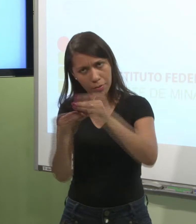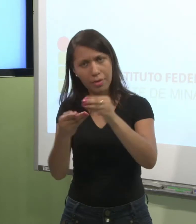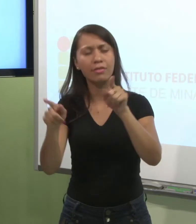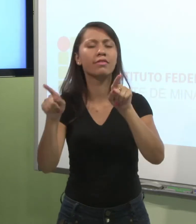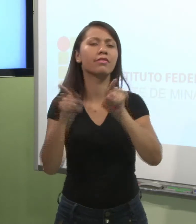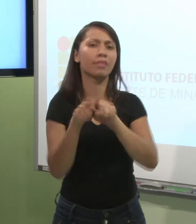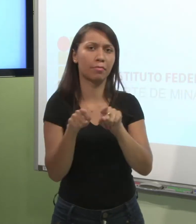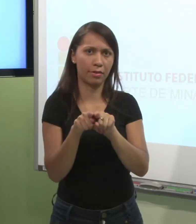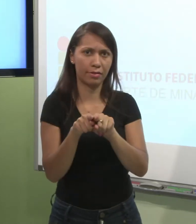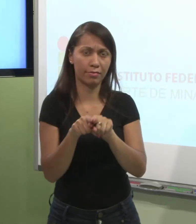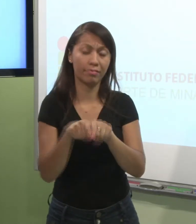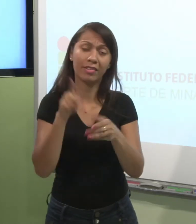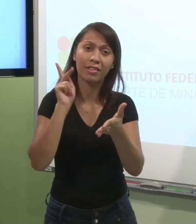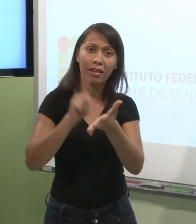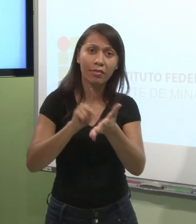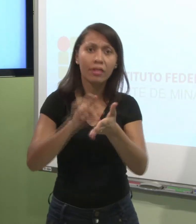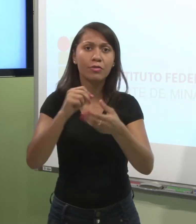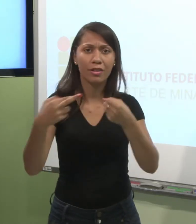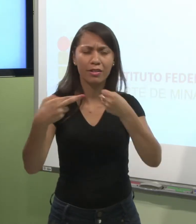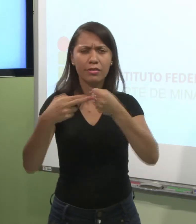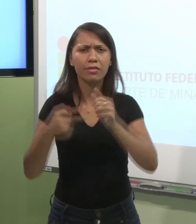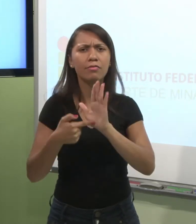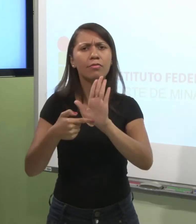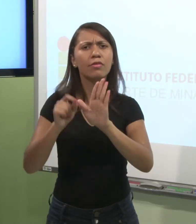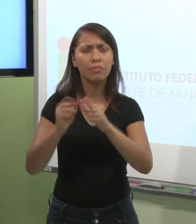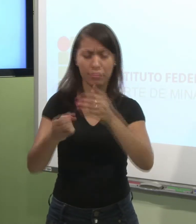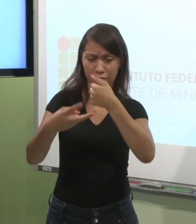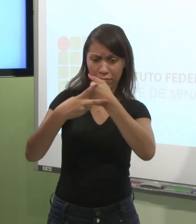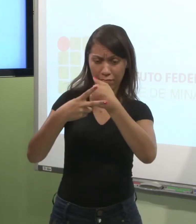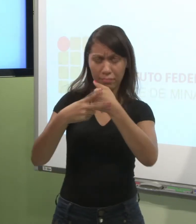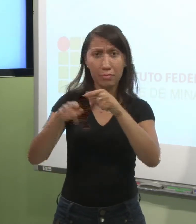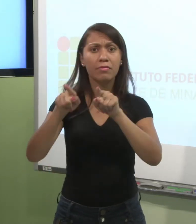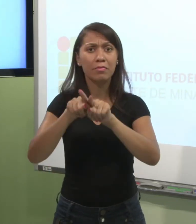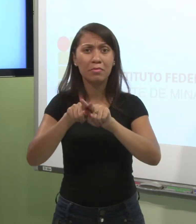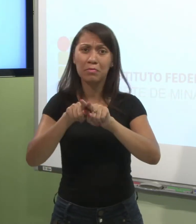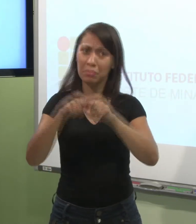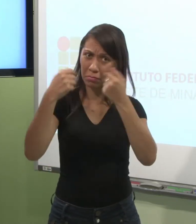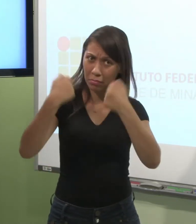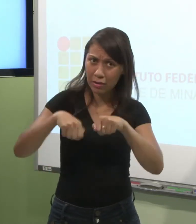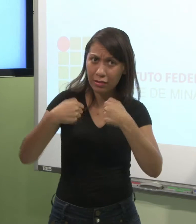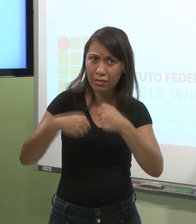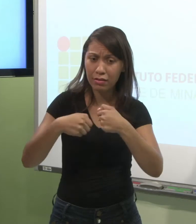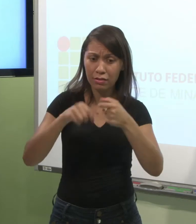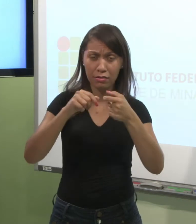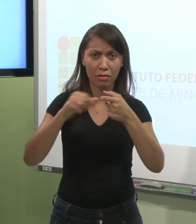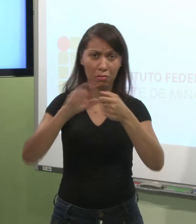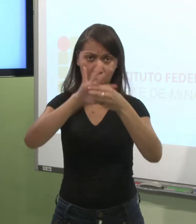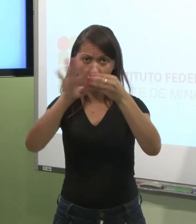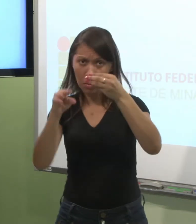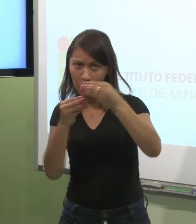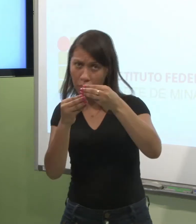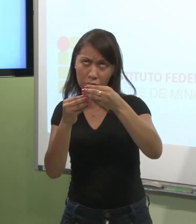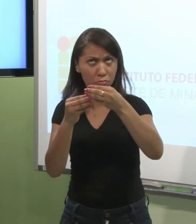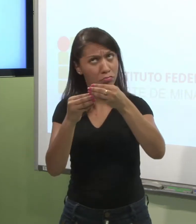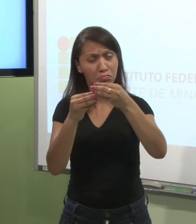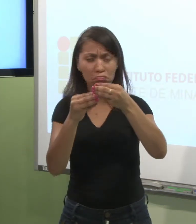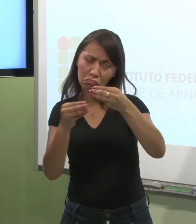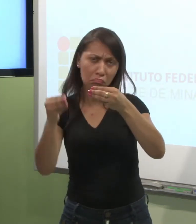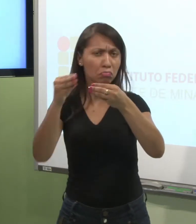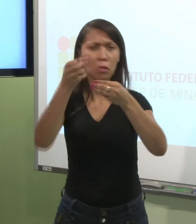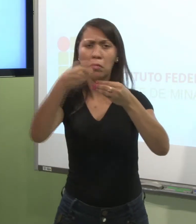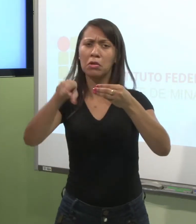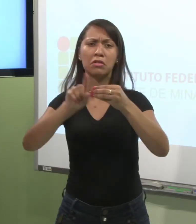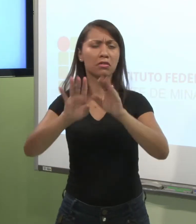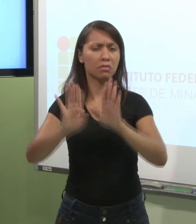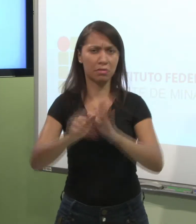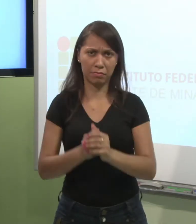complementos. Na realidade, a regência revela se os verbos e nomes precisam de complementos ou não para integrar-lhes o